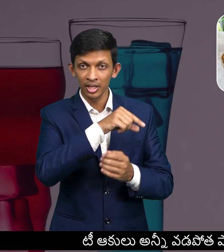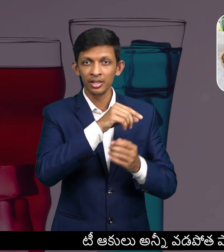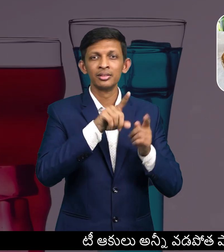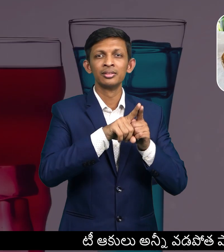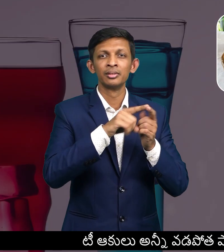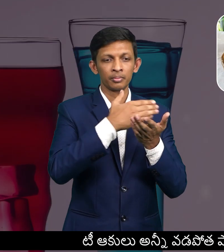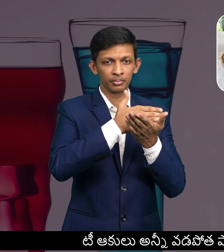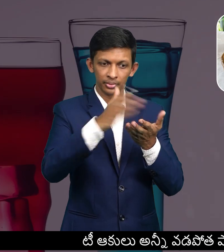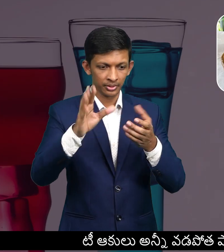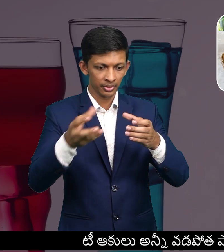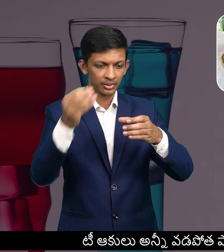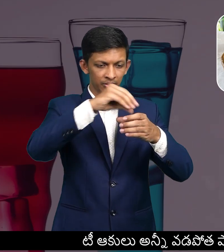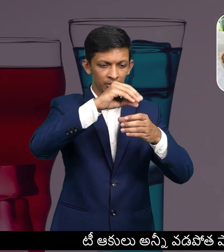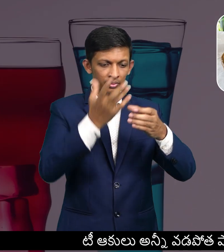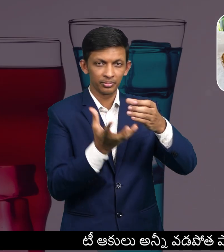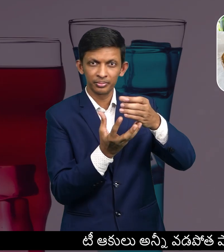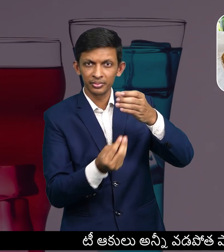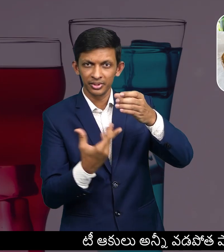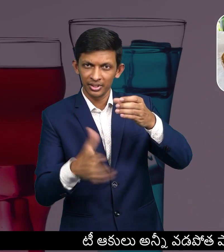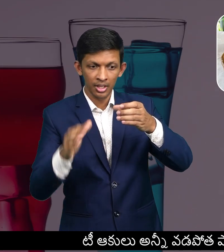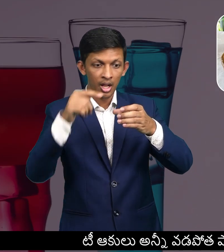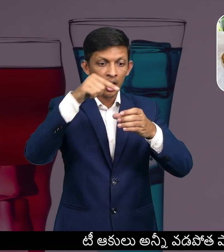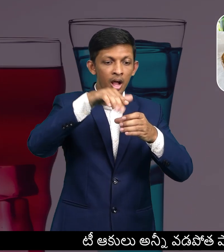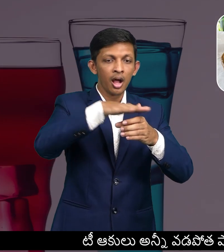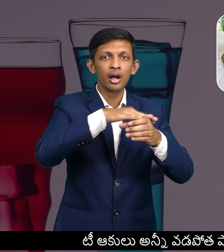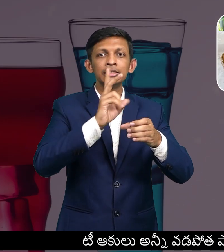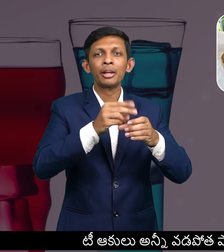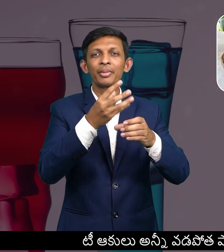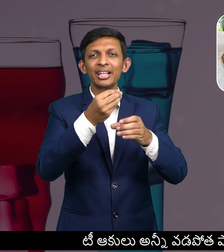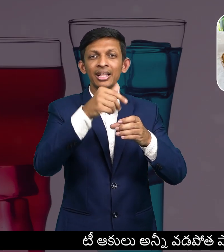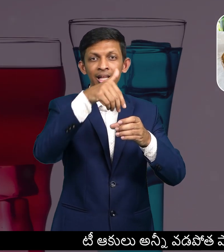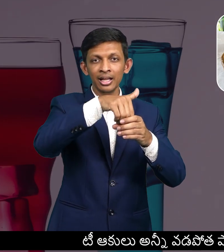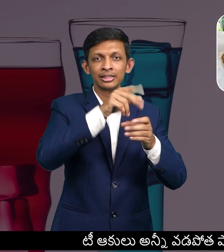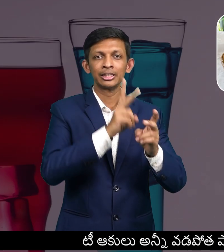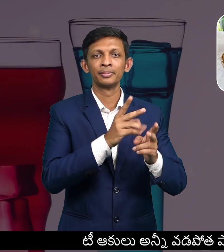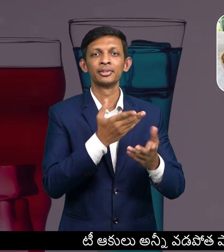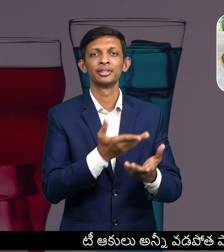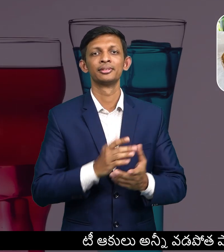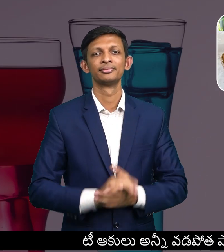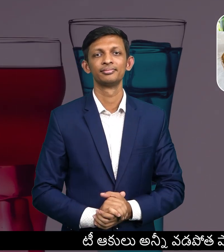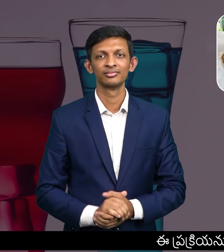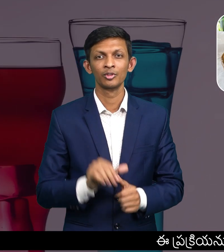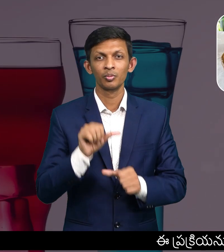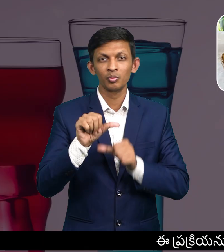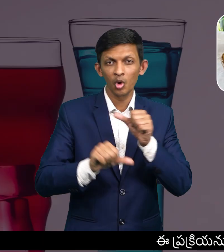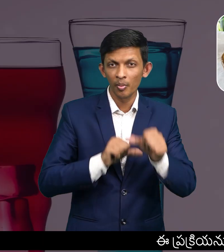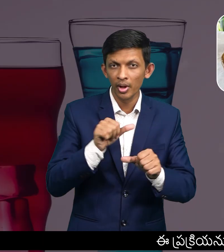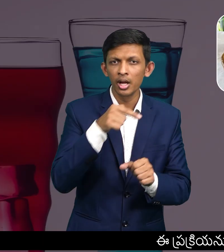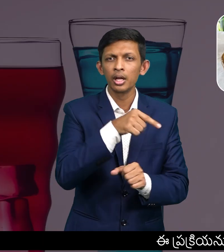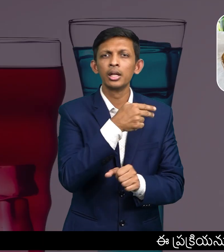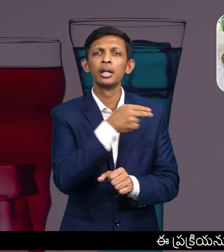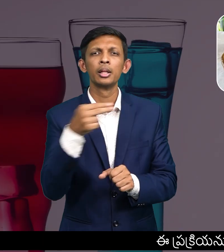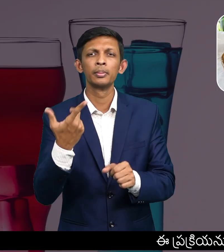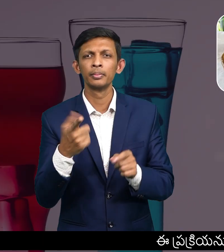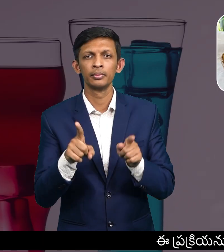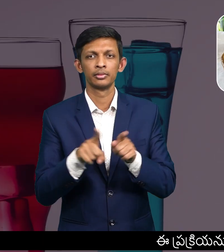అన్నీ వడపోత పాత్రలు, స్టెయినర్లో ఉండిపోతాయి. ఈ ప్రక్రియను వడపోత